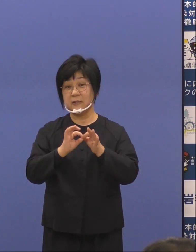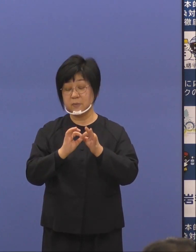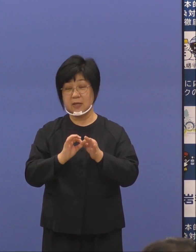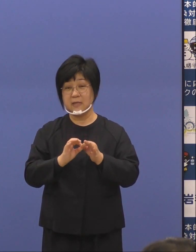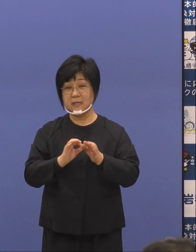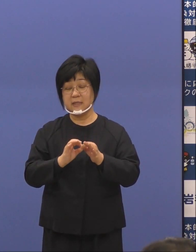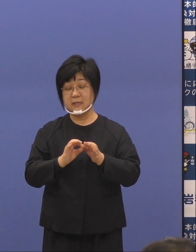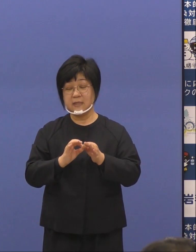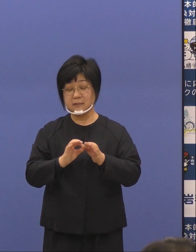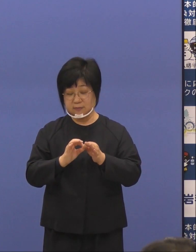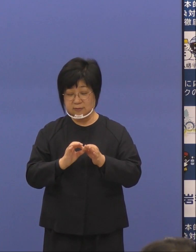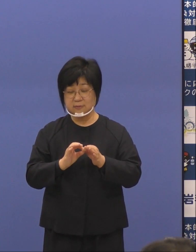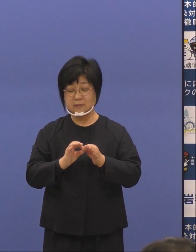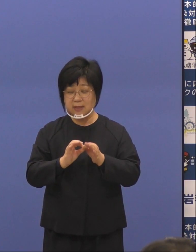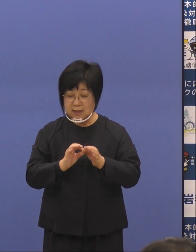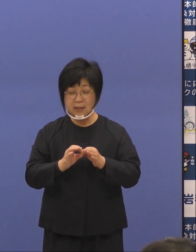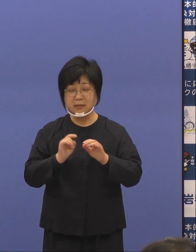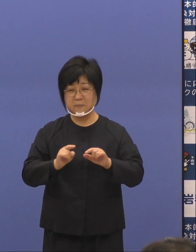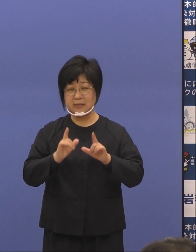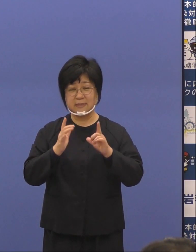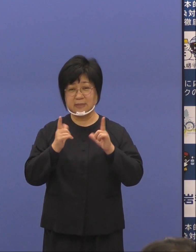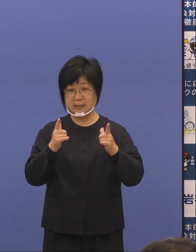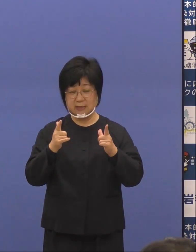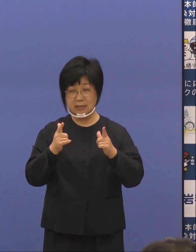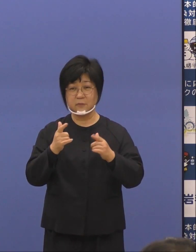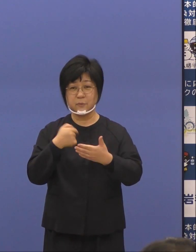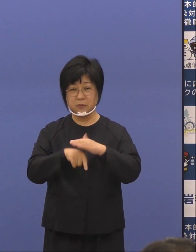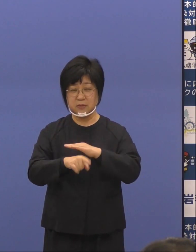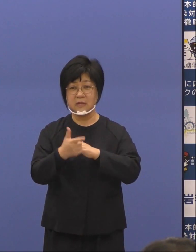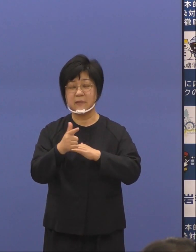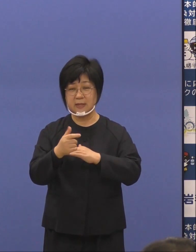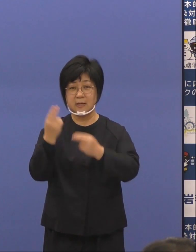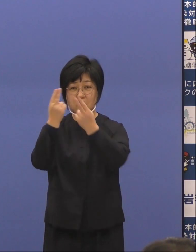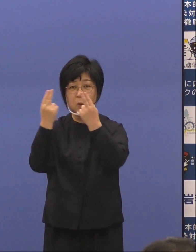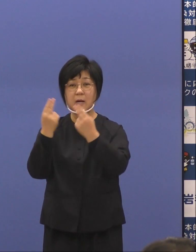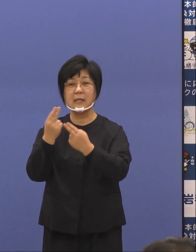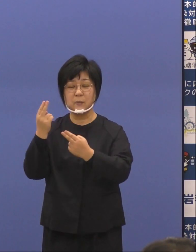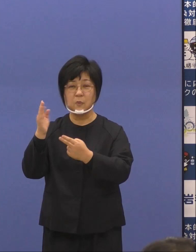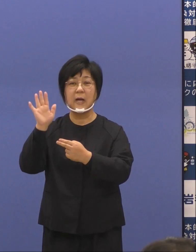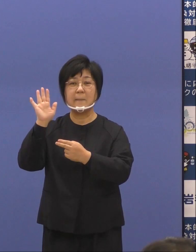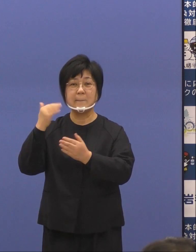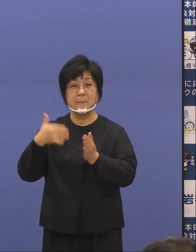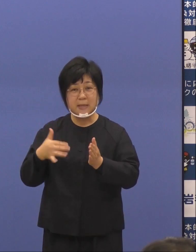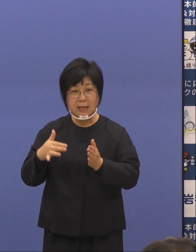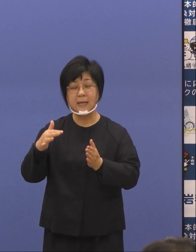況ではないんだと思います。で、まあ、北海道がまだそういう状況ですから、